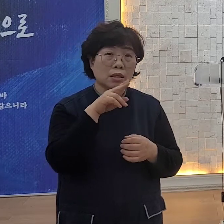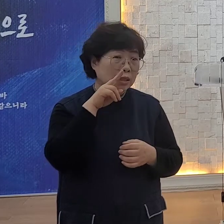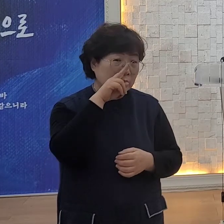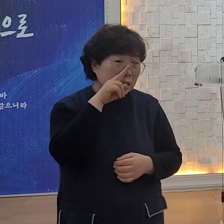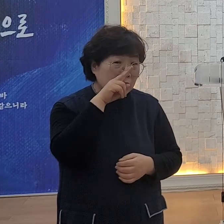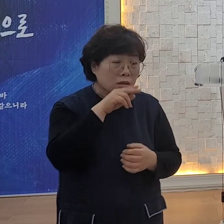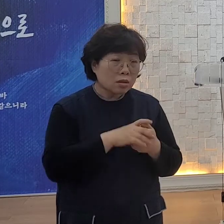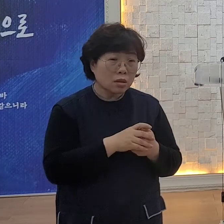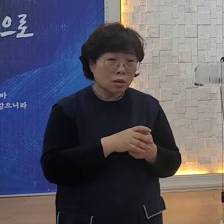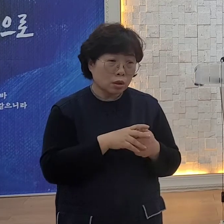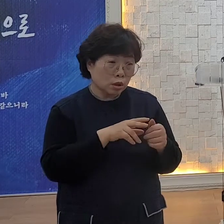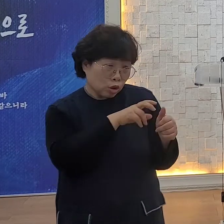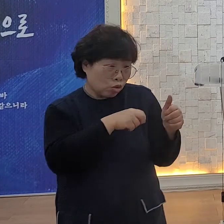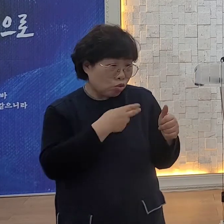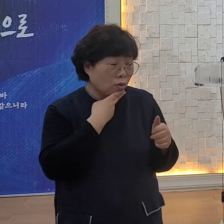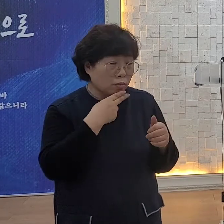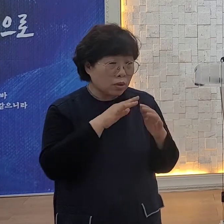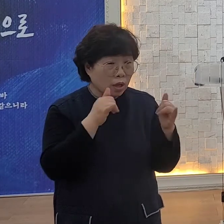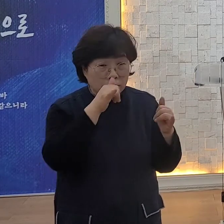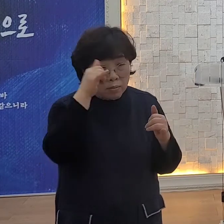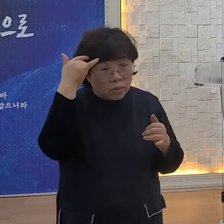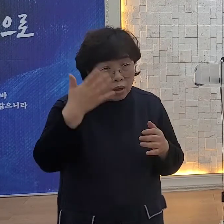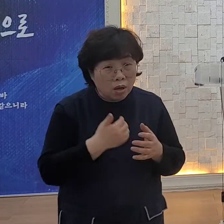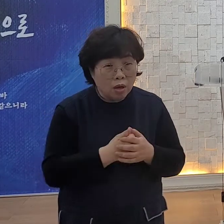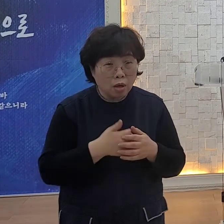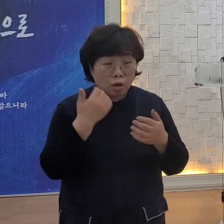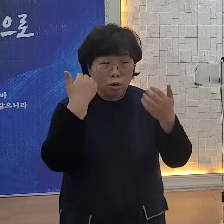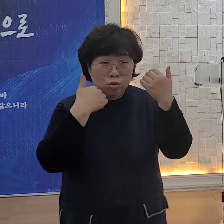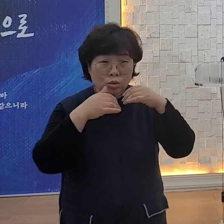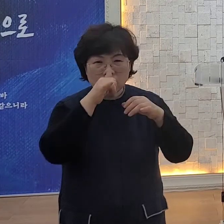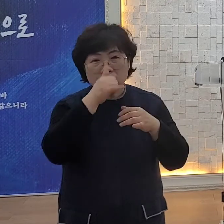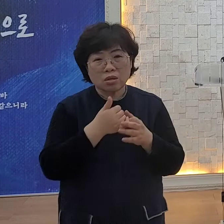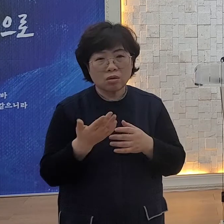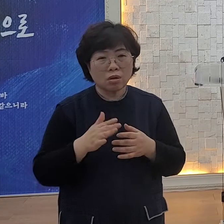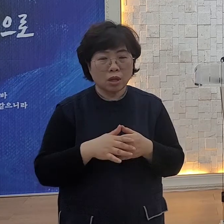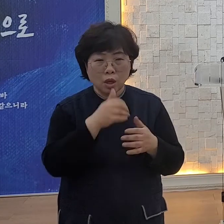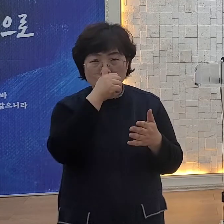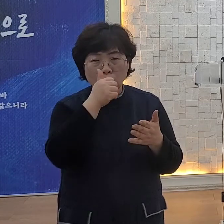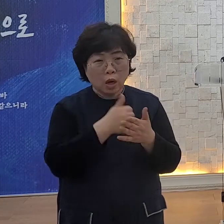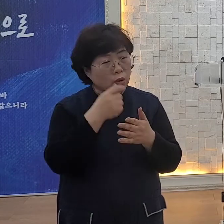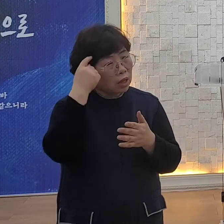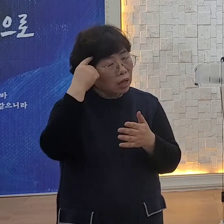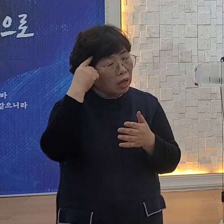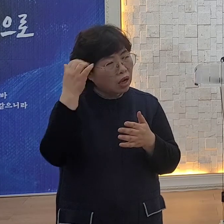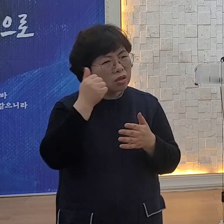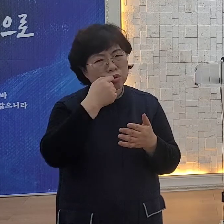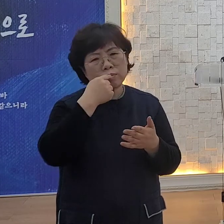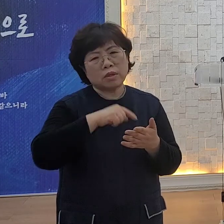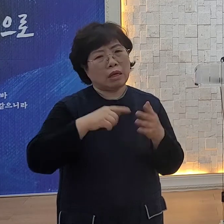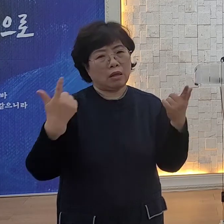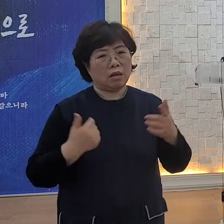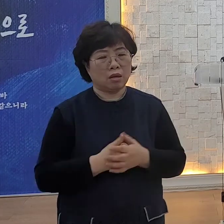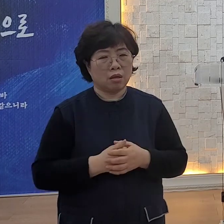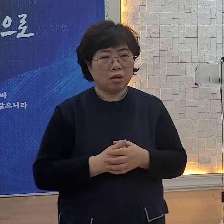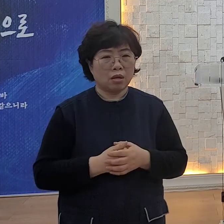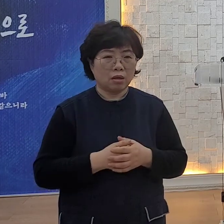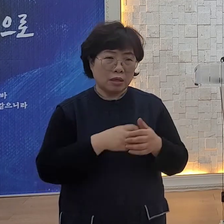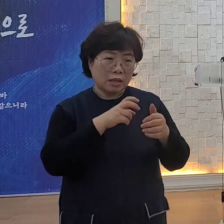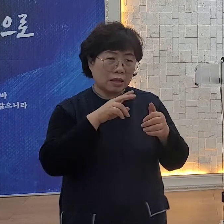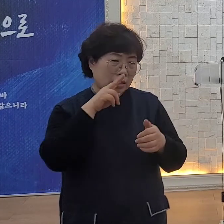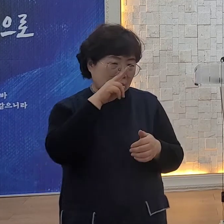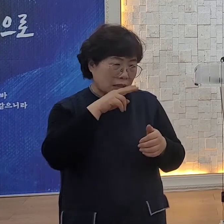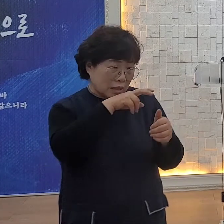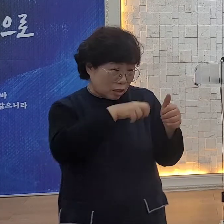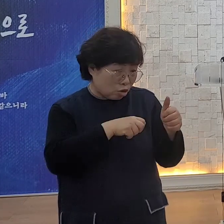여러분 시기 질투 없는 사람이 어디 있냐고요? 누가 이걸 죄라고 생각해요? 안 그렇습니다. 시기 질투가 없는 사람이 어디